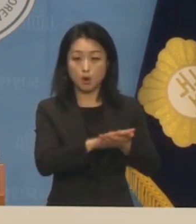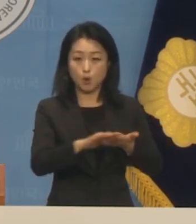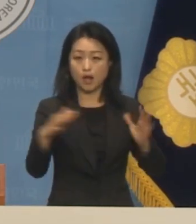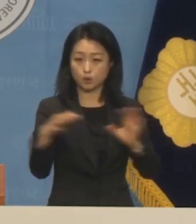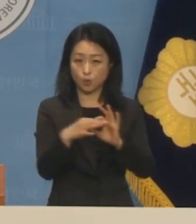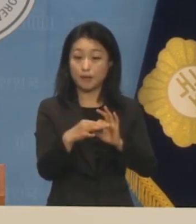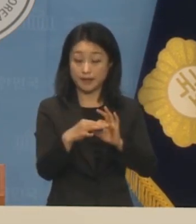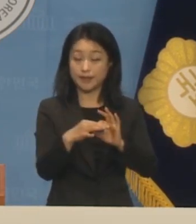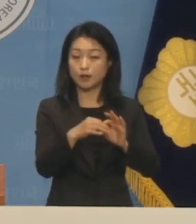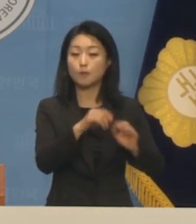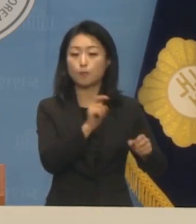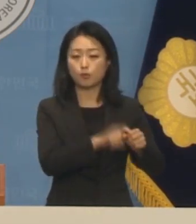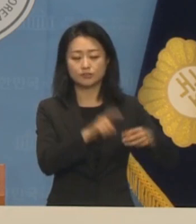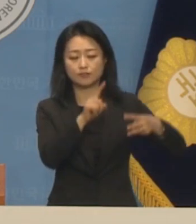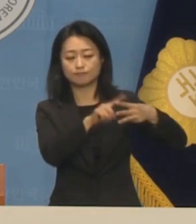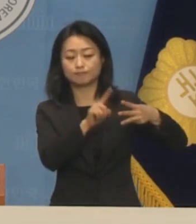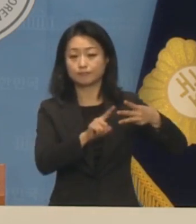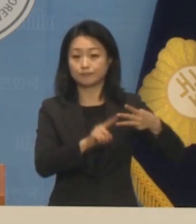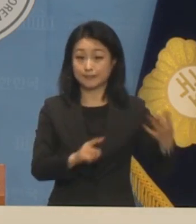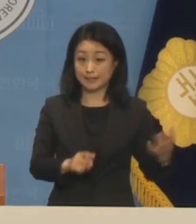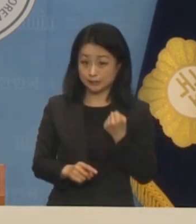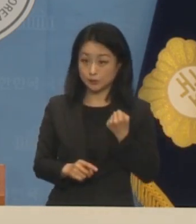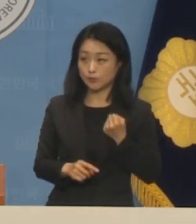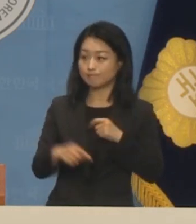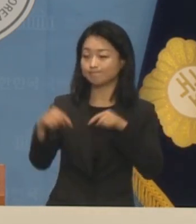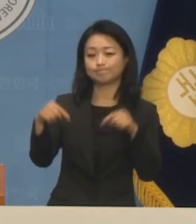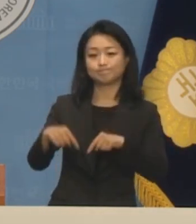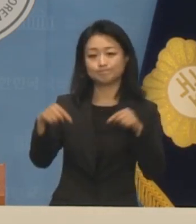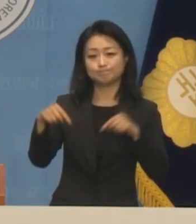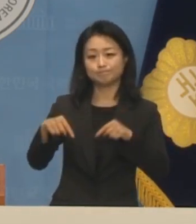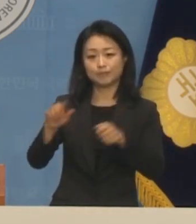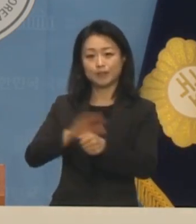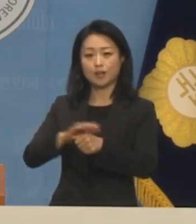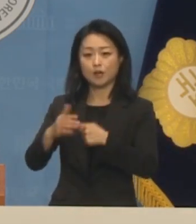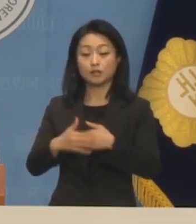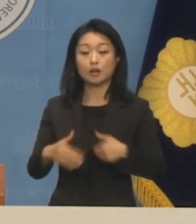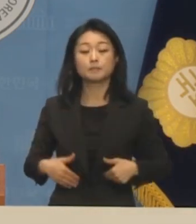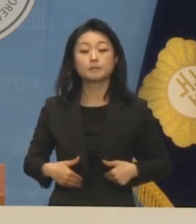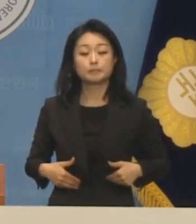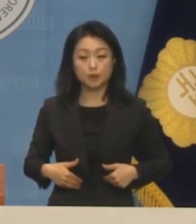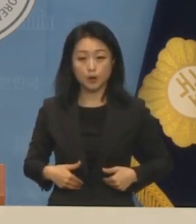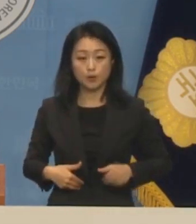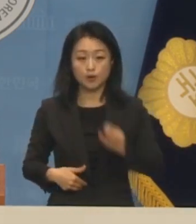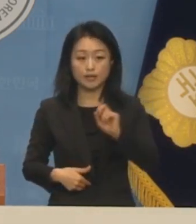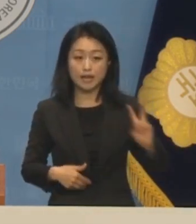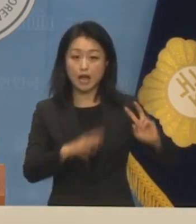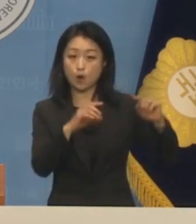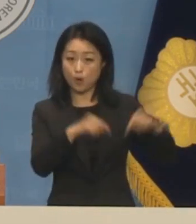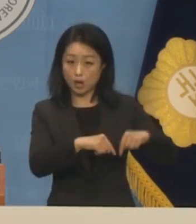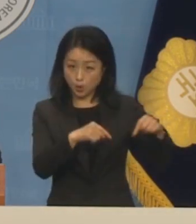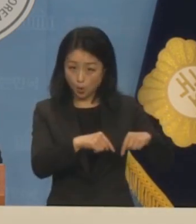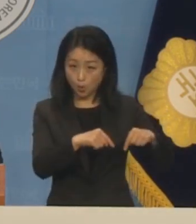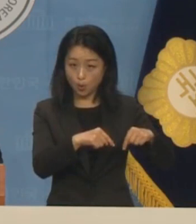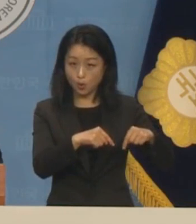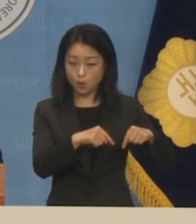간의 긴밀한 협력과 협의가 필요하다고 보고, 야당 외교에 이어서